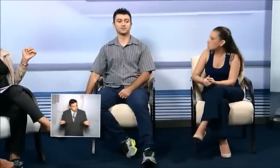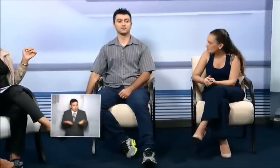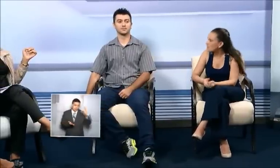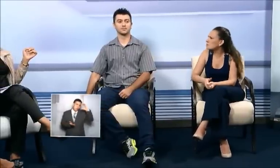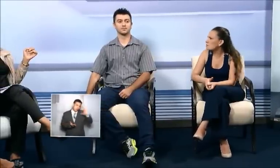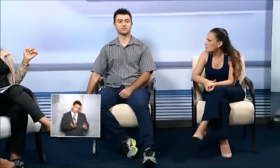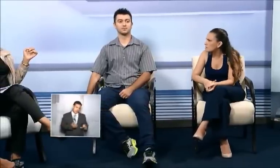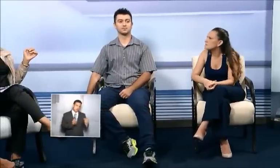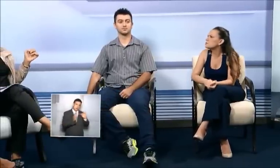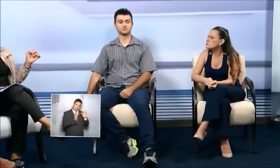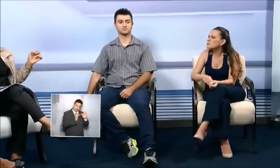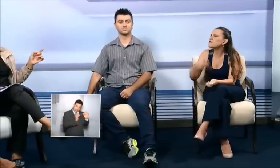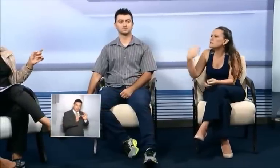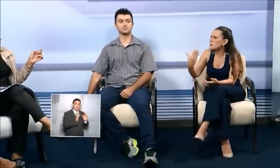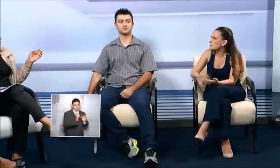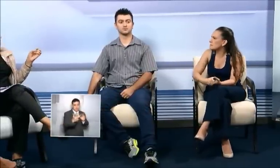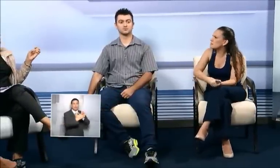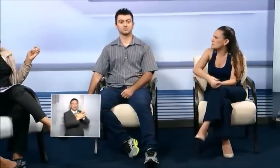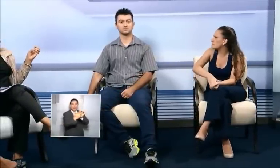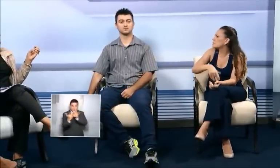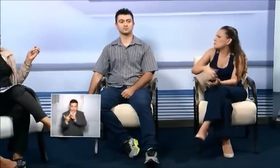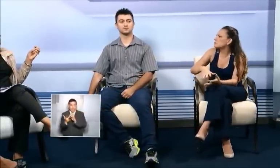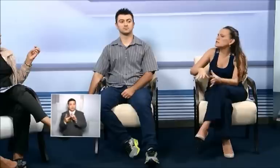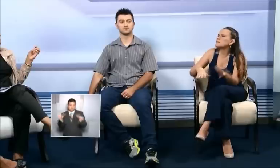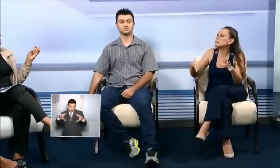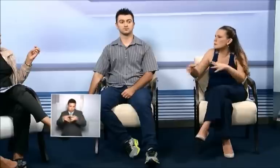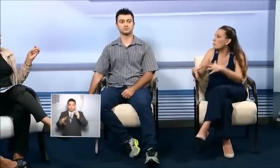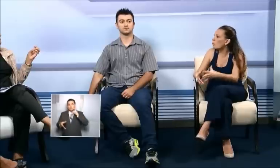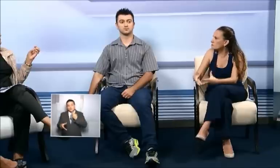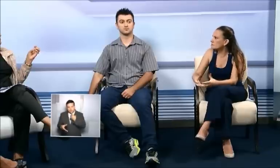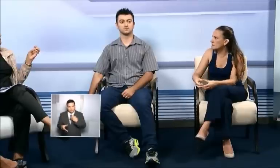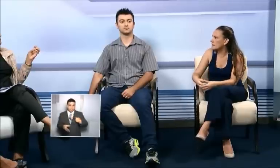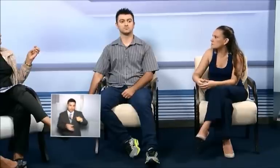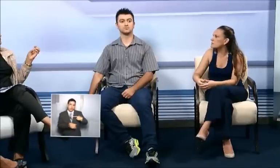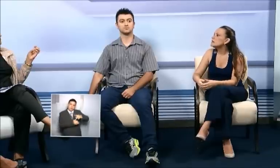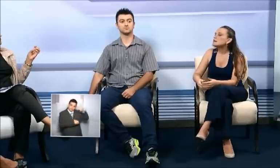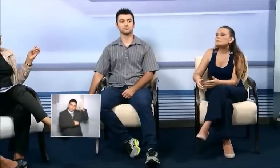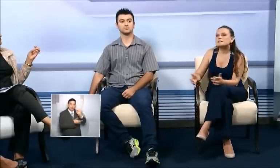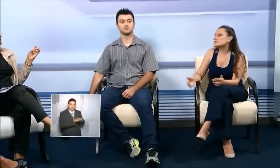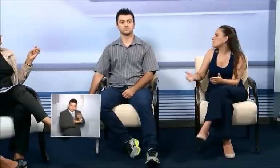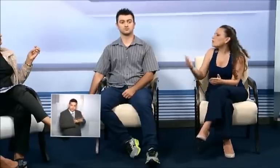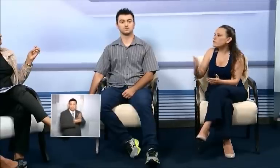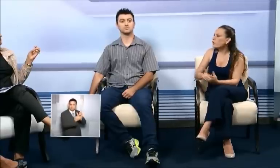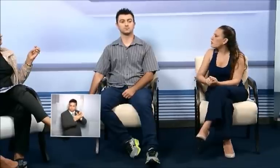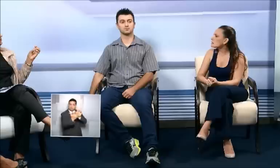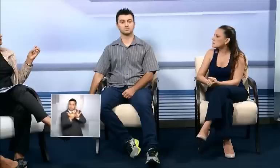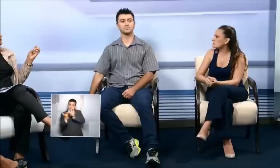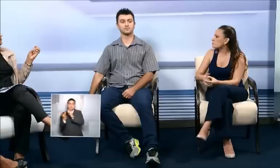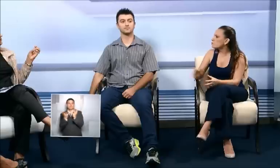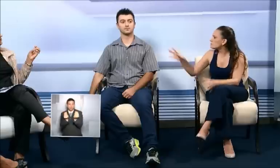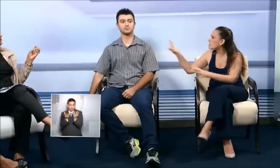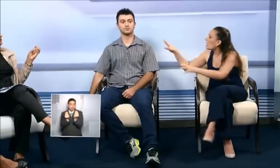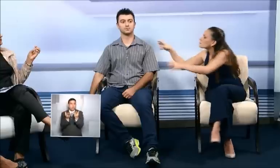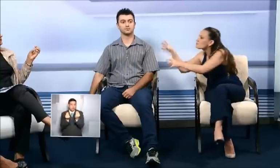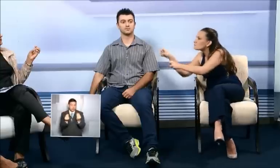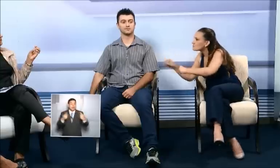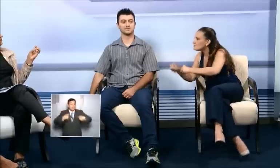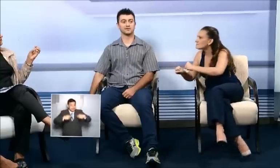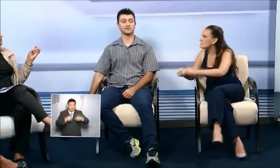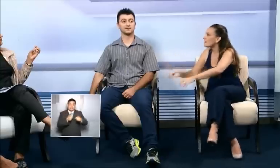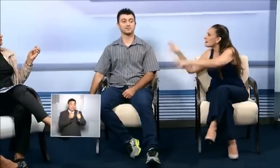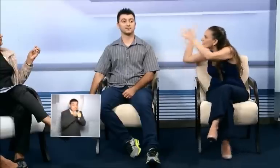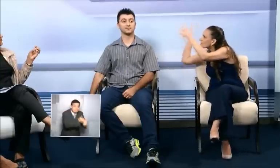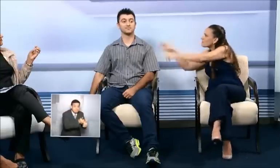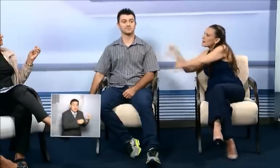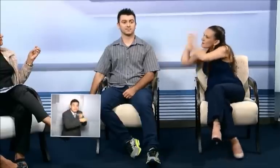tenho muito contato com a comunidade surda, estou fazendo a pós-graduação e tudo, então ainda tenho muito contato. Mas se você não for buscar o surdo,